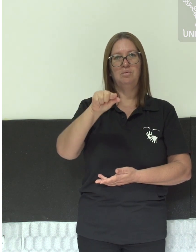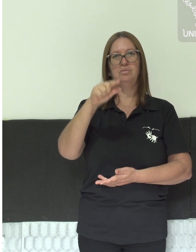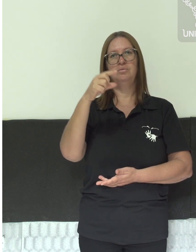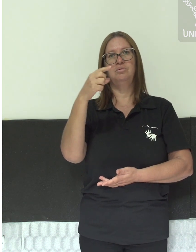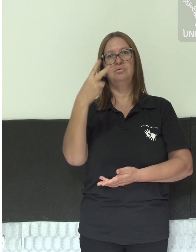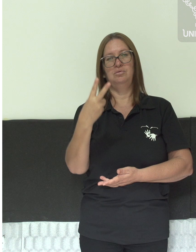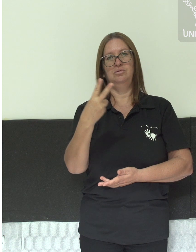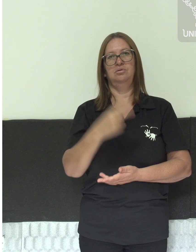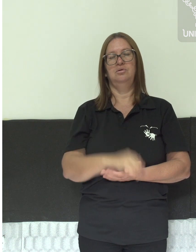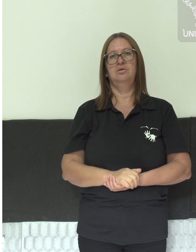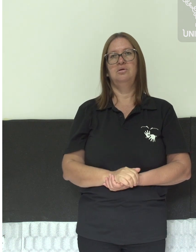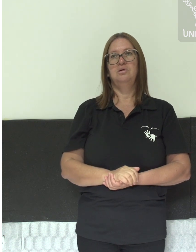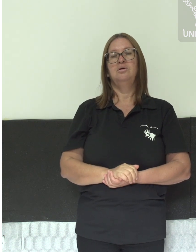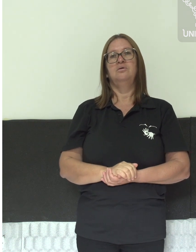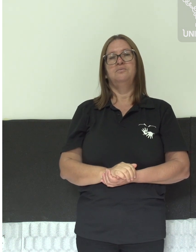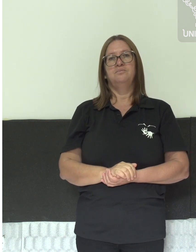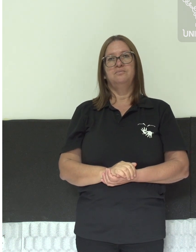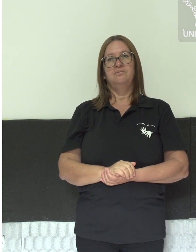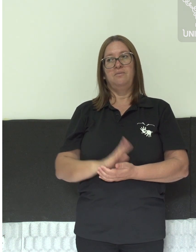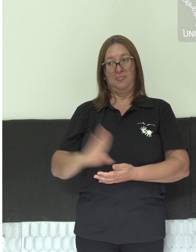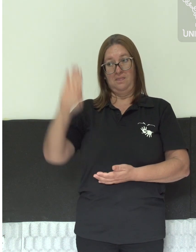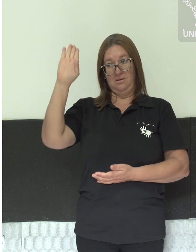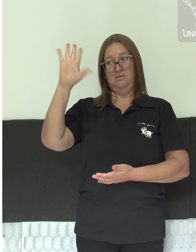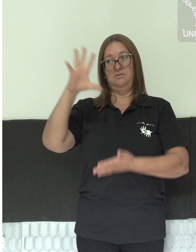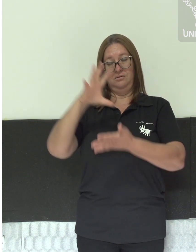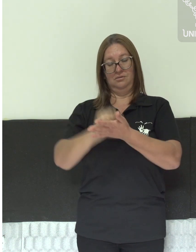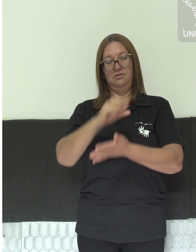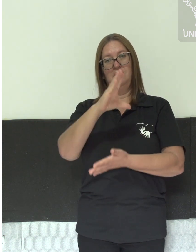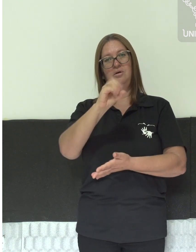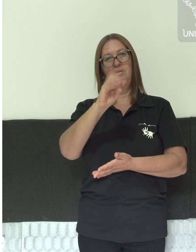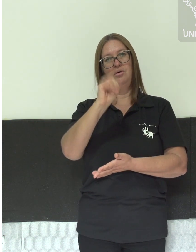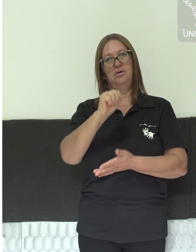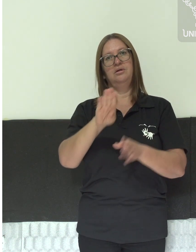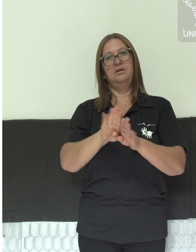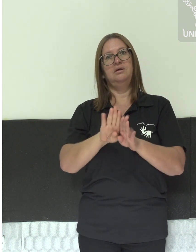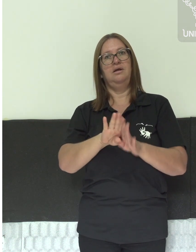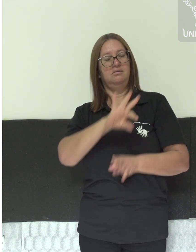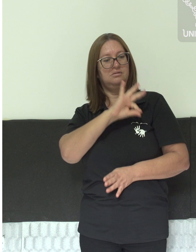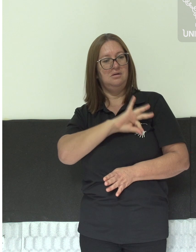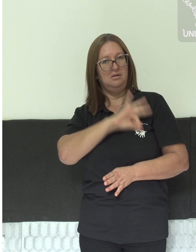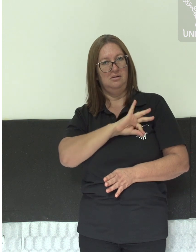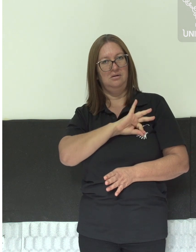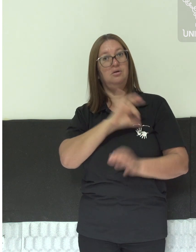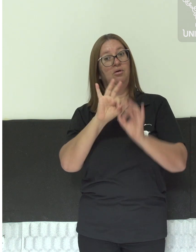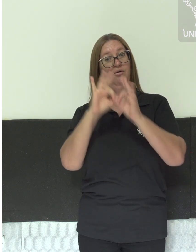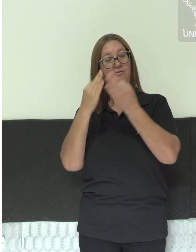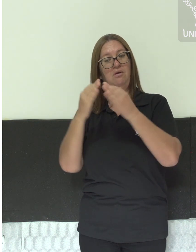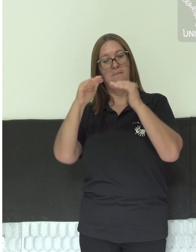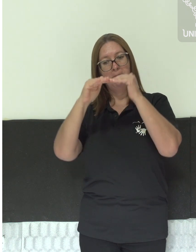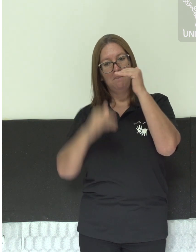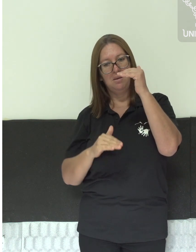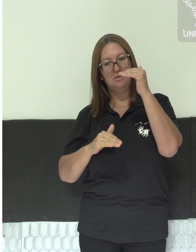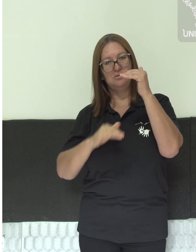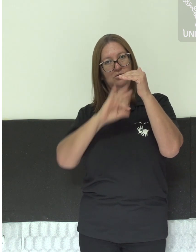7.3.5.2. Os candidatos inscritos nas cotas destinadas à pessoa com renda familiar inferior a um